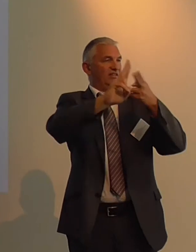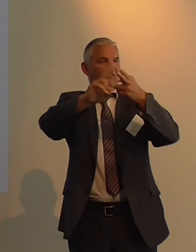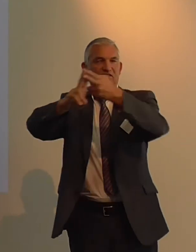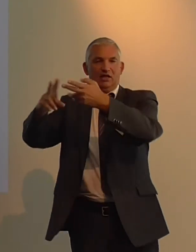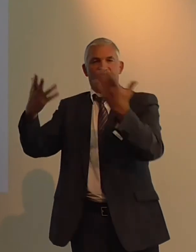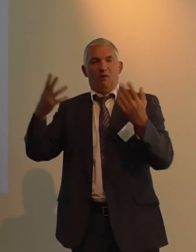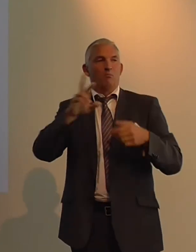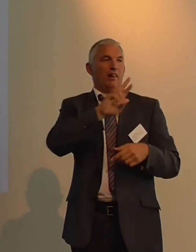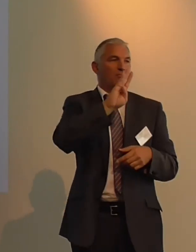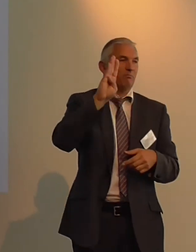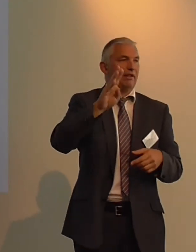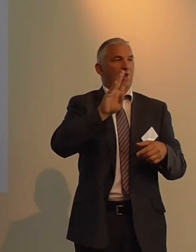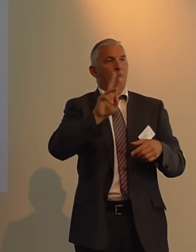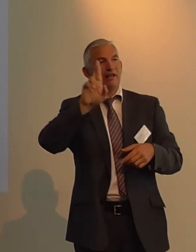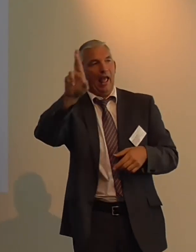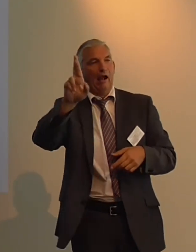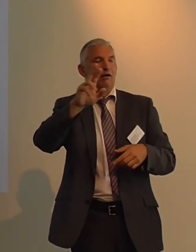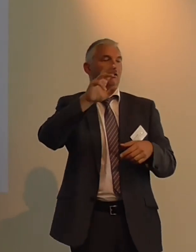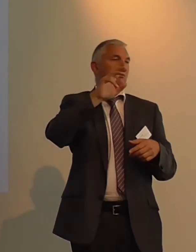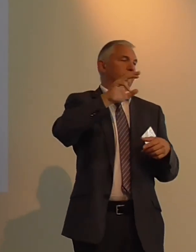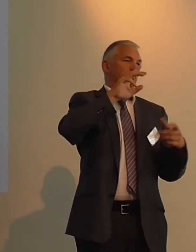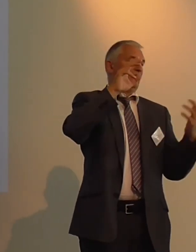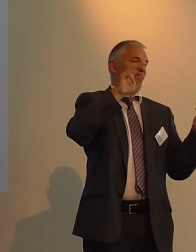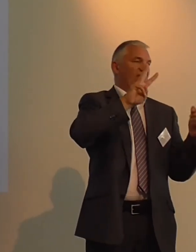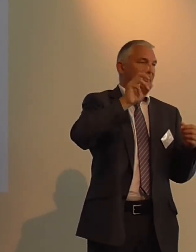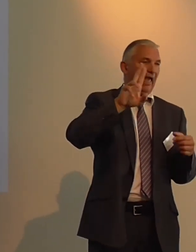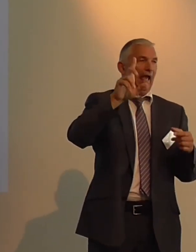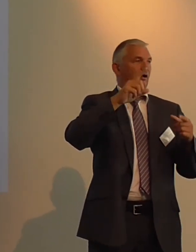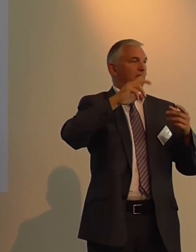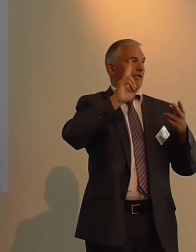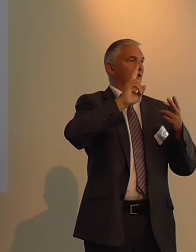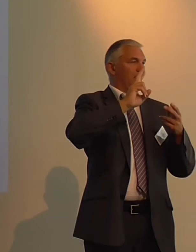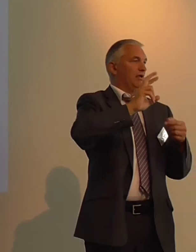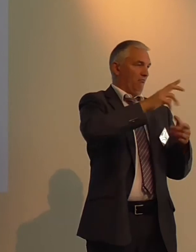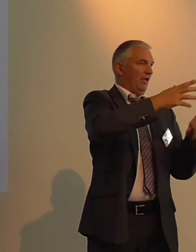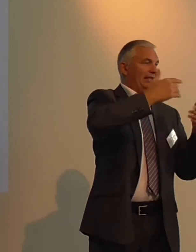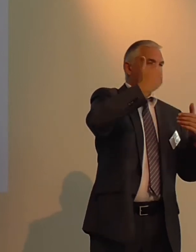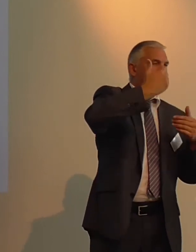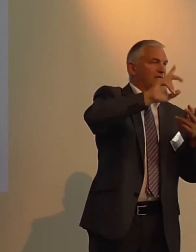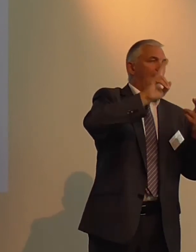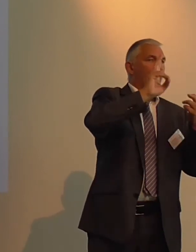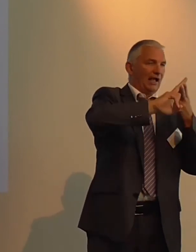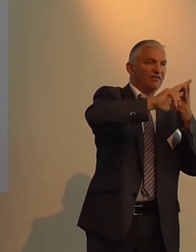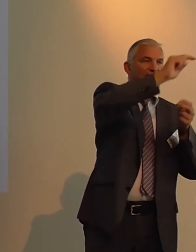gesagt, wir treffen uns jedes Jahr, zum Beispiel beim RBB, beim NDR oder auch beim WDR und auch bei einigen